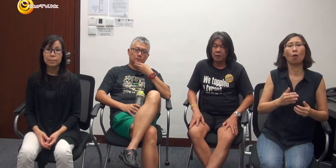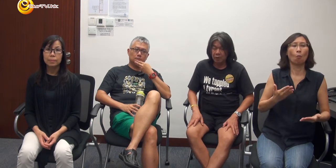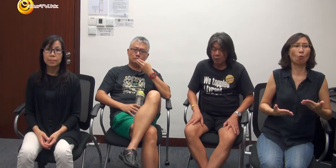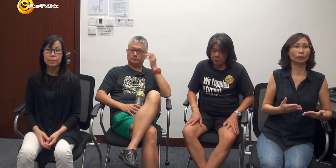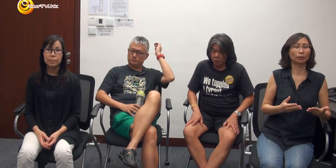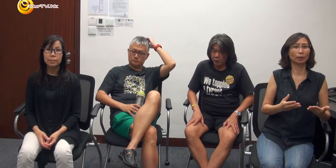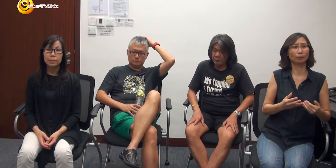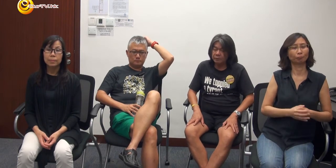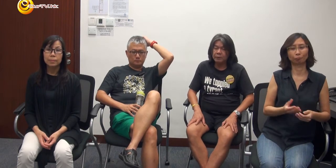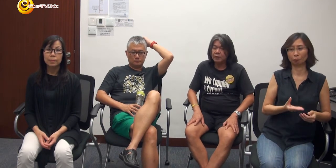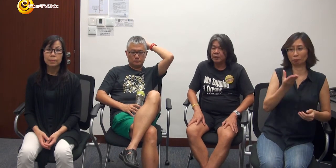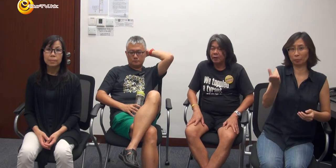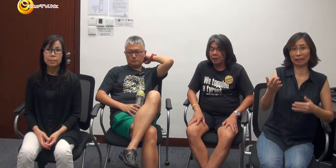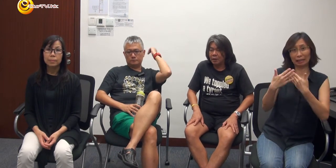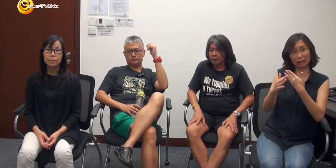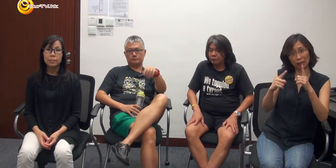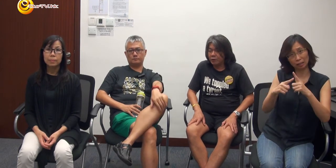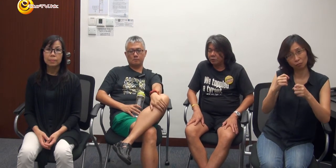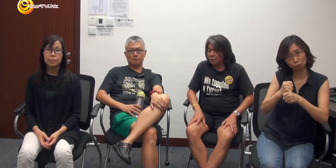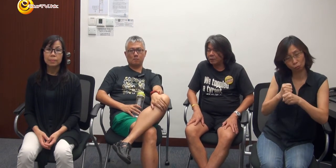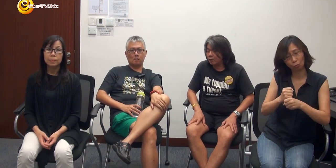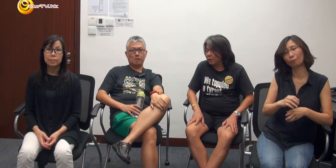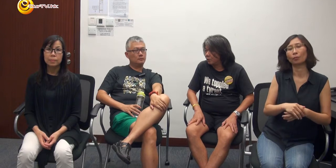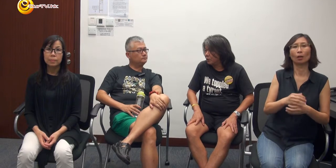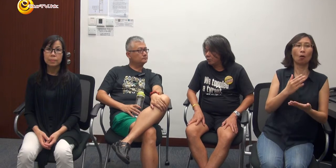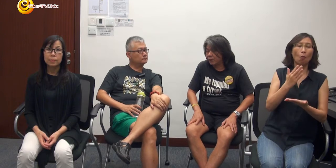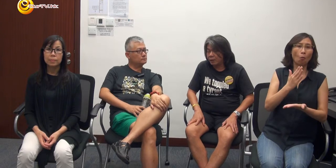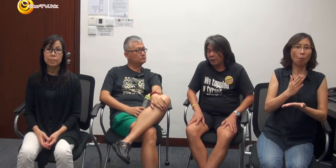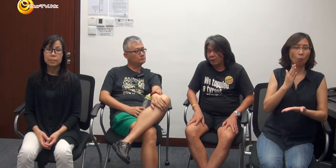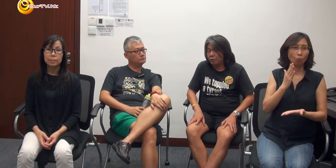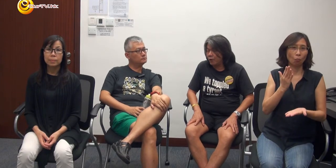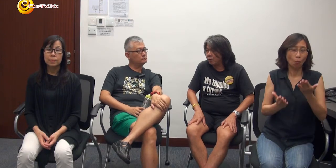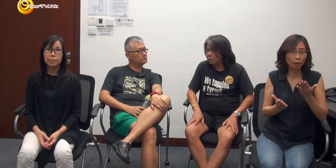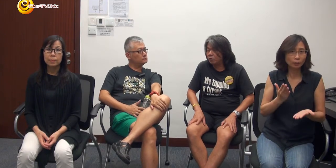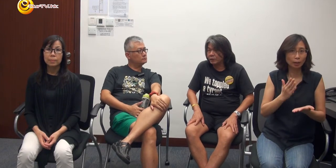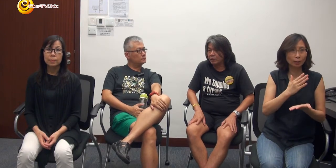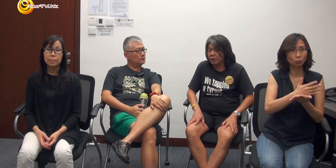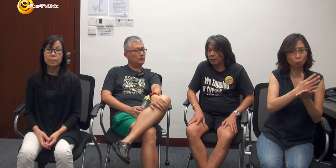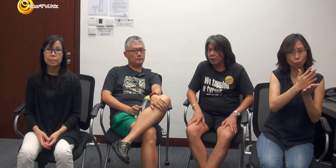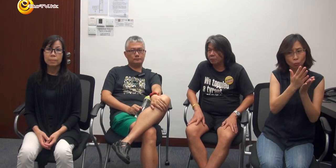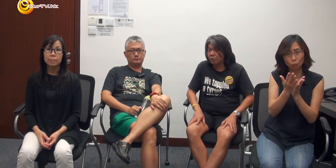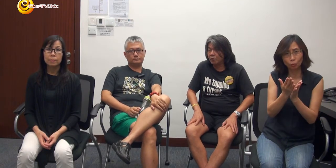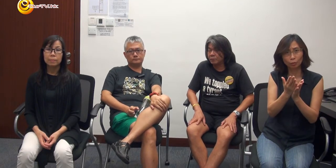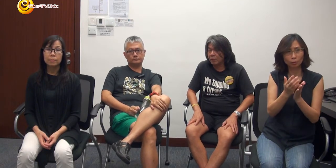佢組件製造有問題，我哋冇發覺到或者冇檢查